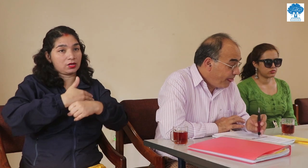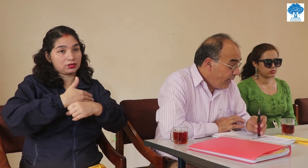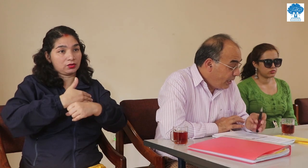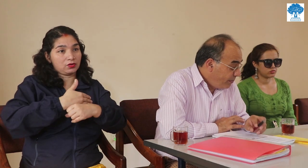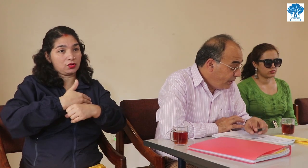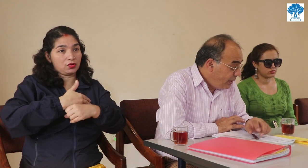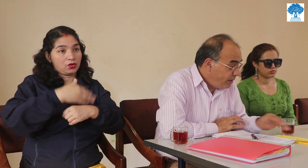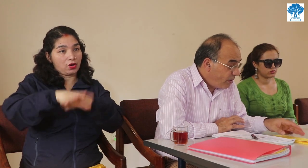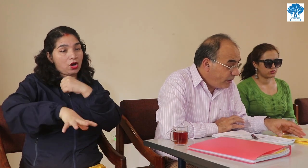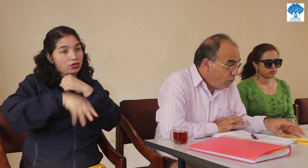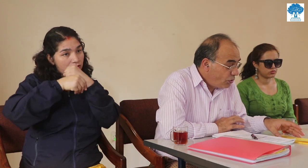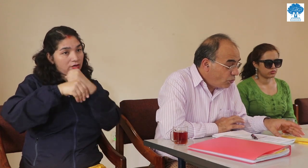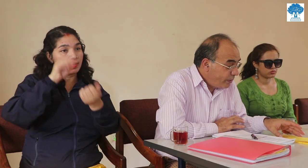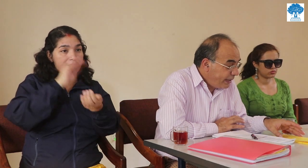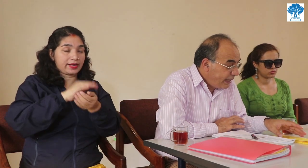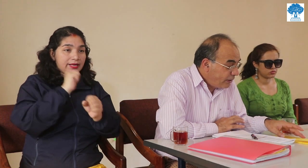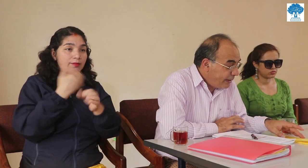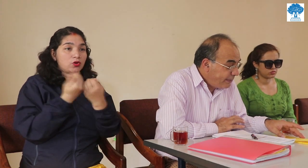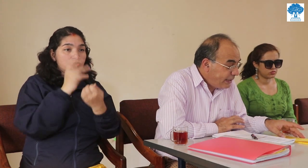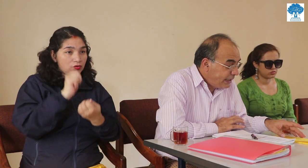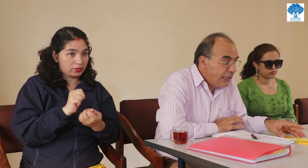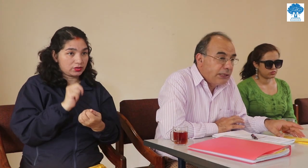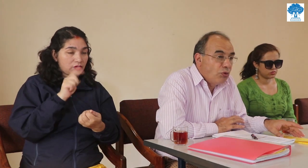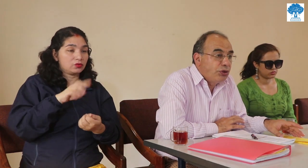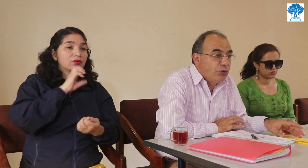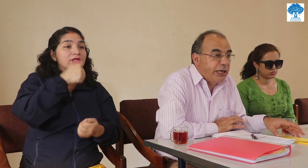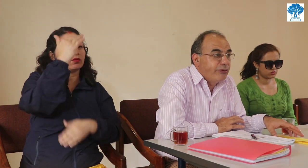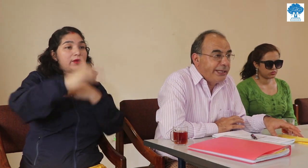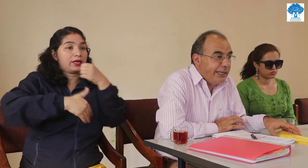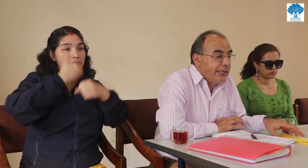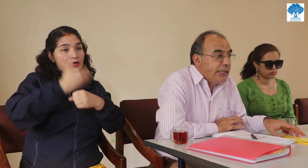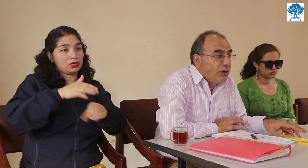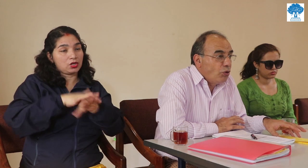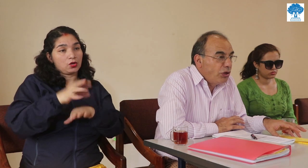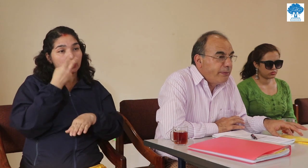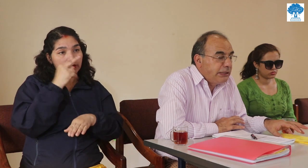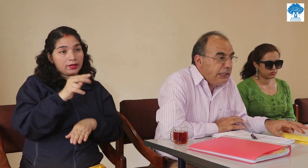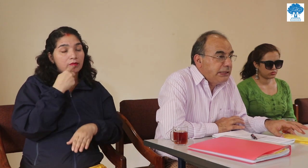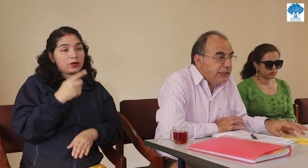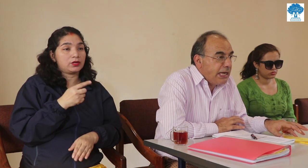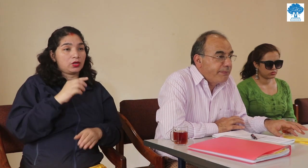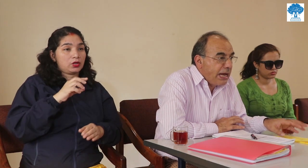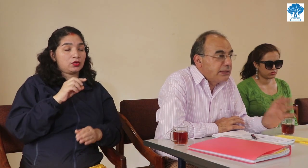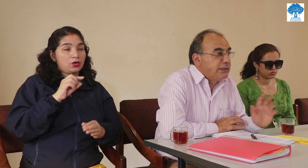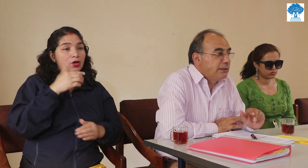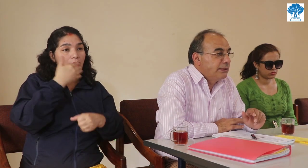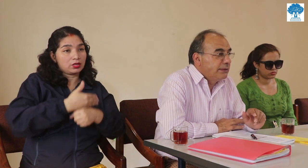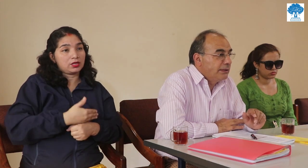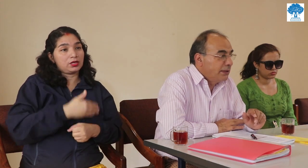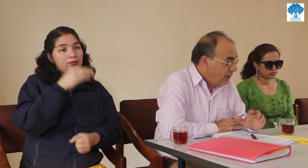होइन. र मिलेनियम डेभलपमेन्ट गोल्सको तपाईँले तपाईँ हामीले चाहिँ गोल्सहरू हेऱ्यौँ भने गोल नम्बर